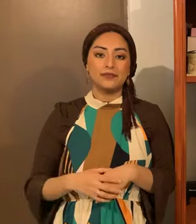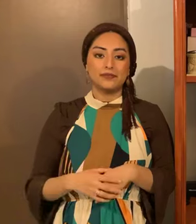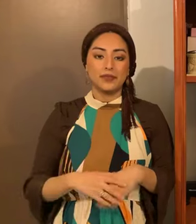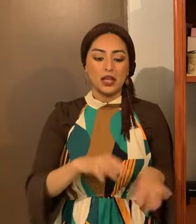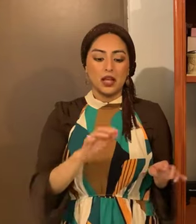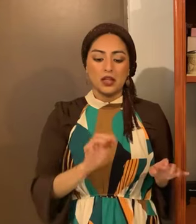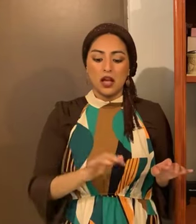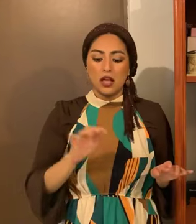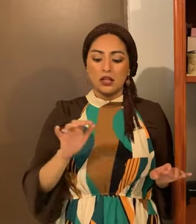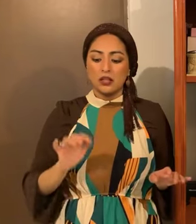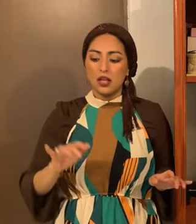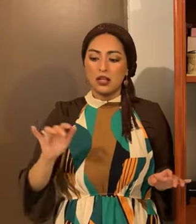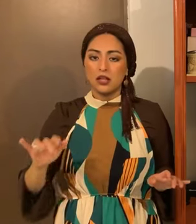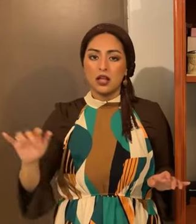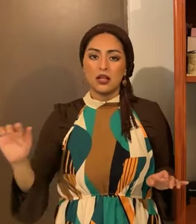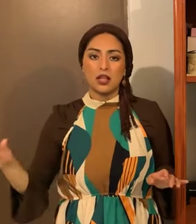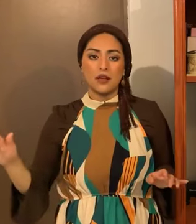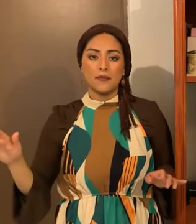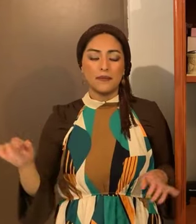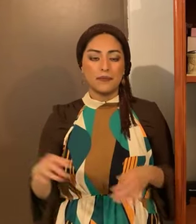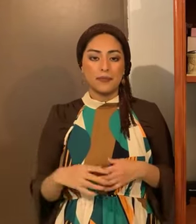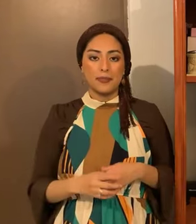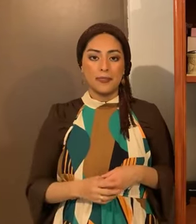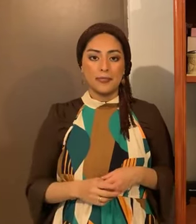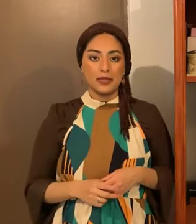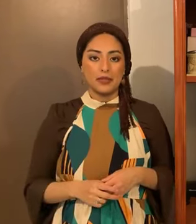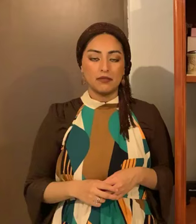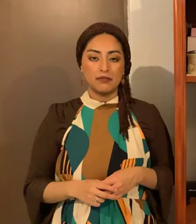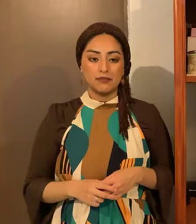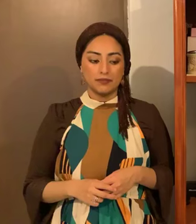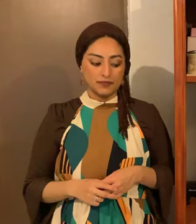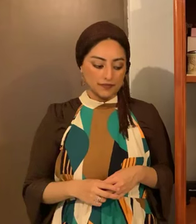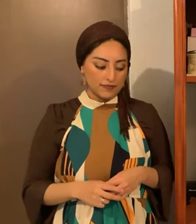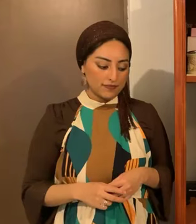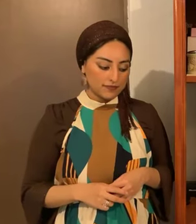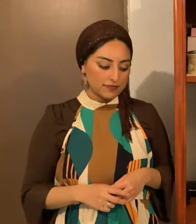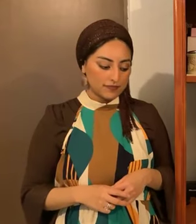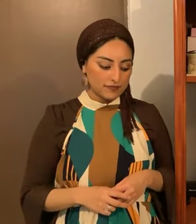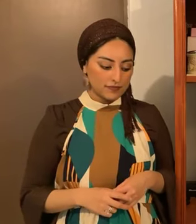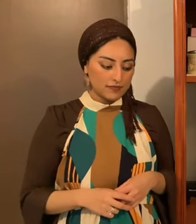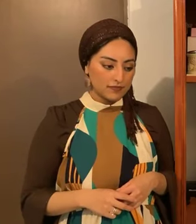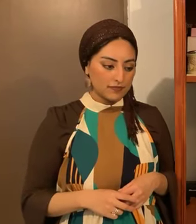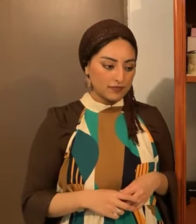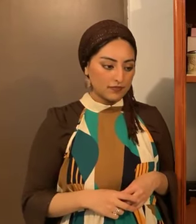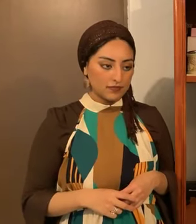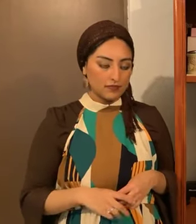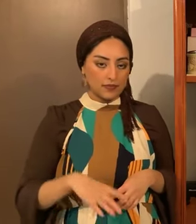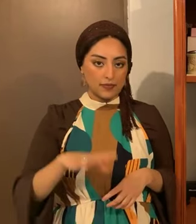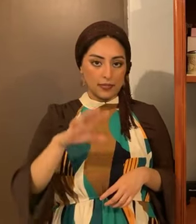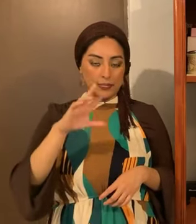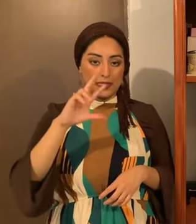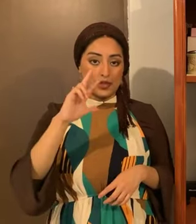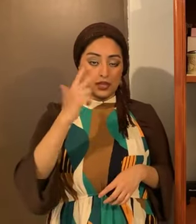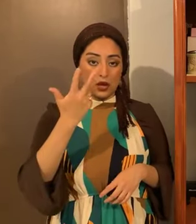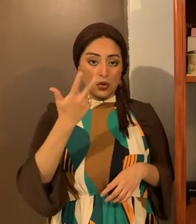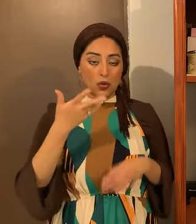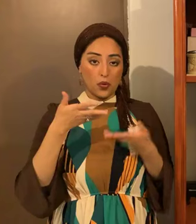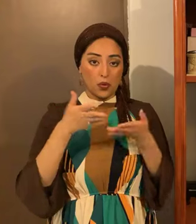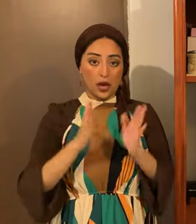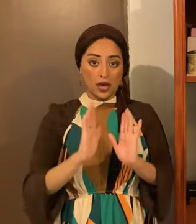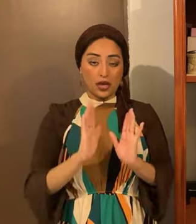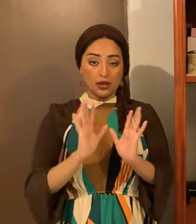Esa es otra manera de hacer la interpretación. Y una tercera forma